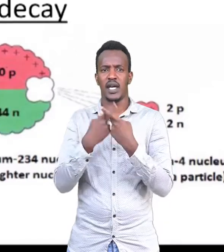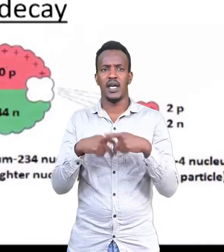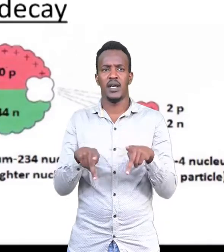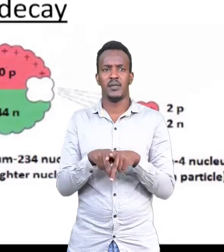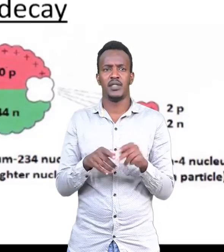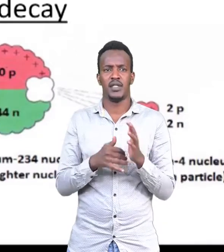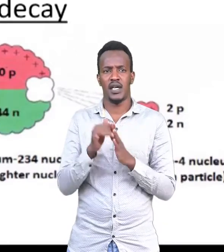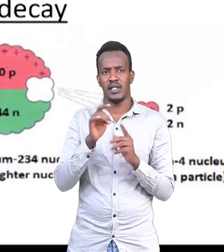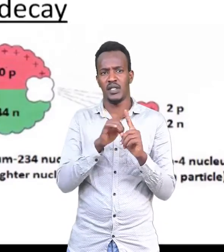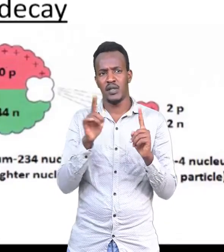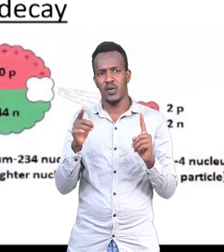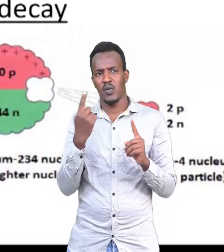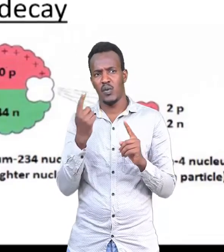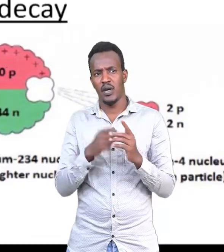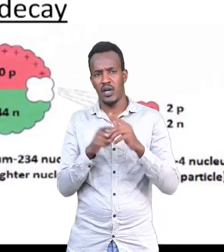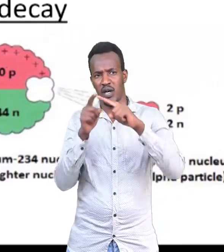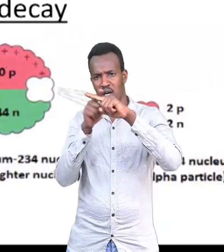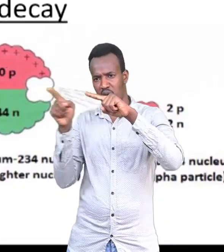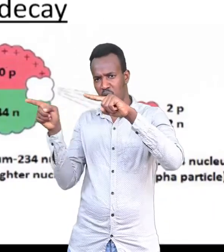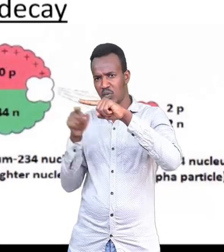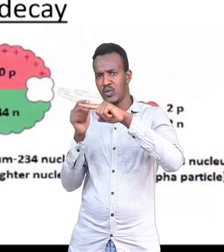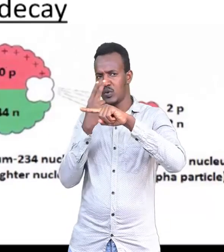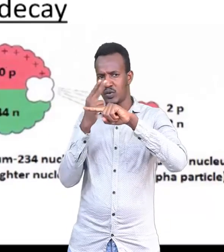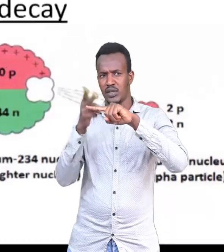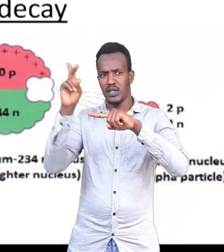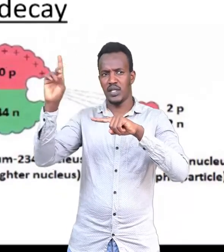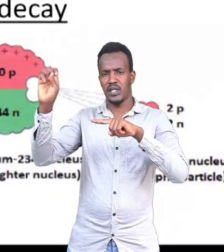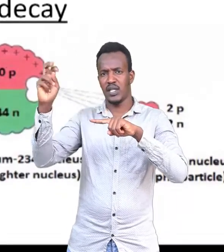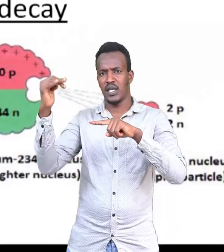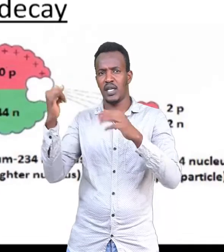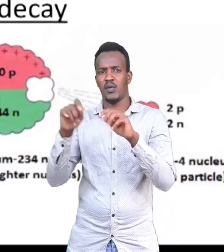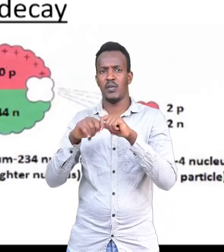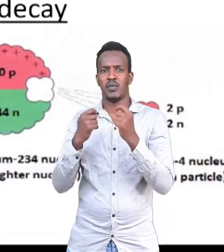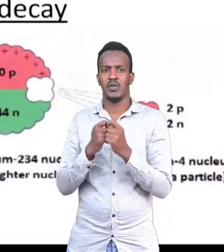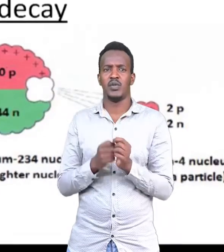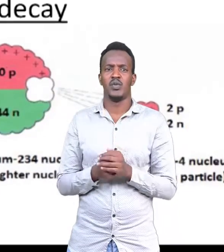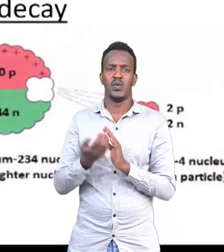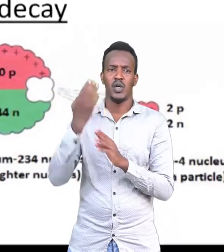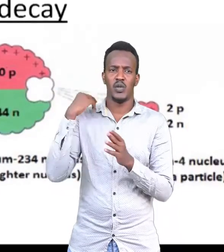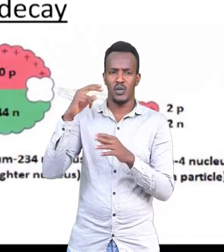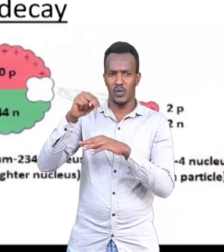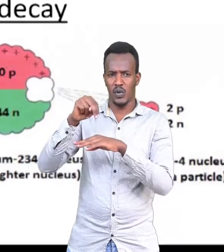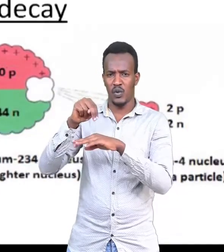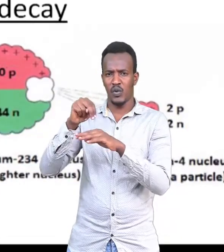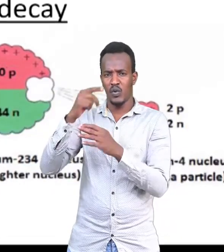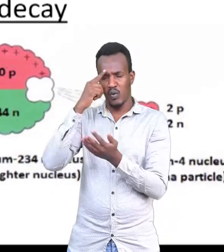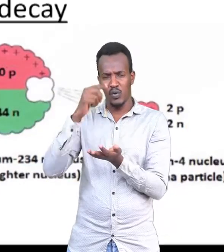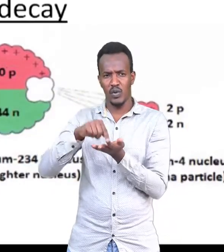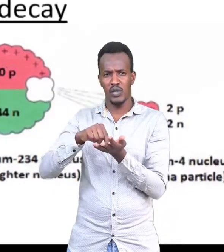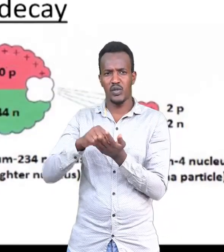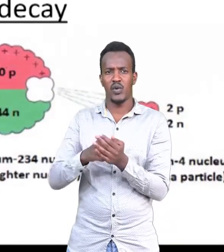halka arrowgaasi dushiisa dhigay bay nagu qoran productigii soo baxay muxuu noqday waa nucleus-tii hore oo laga dhex saaray markaas waxa weeyaan